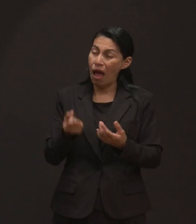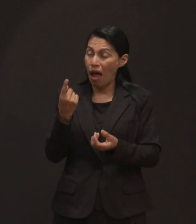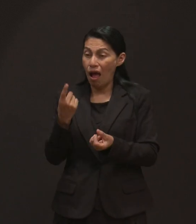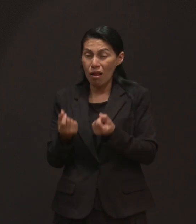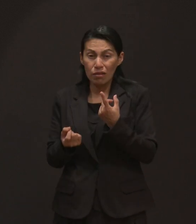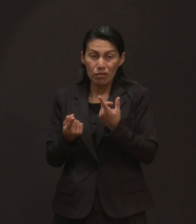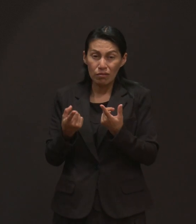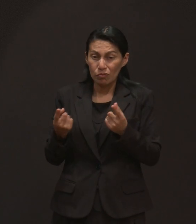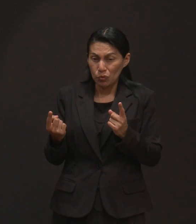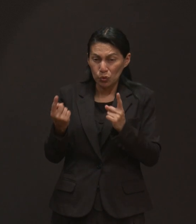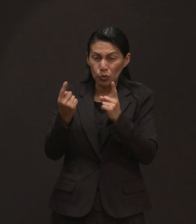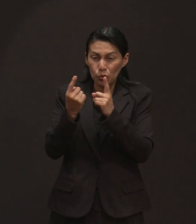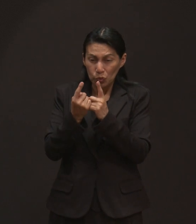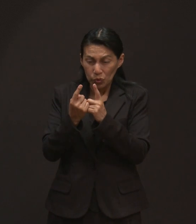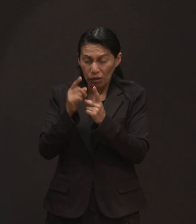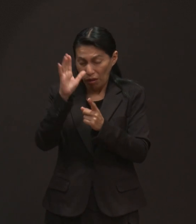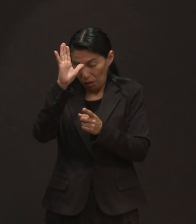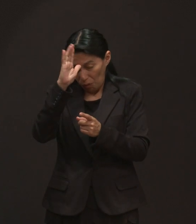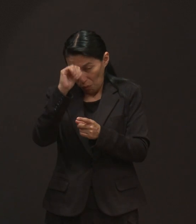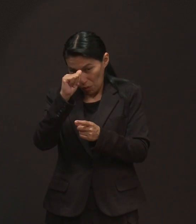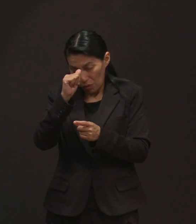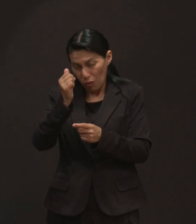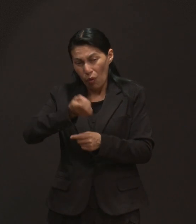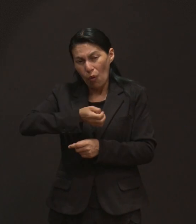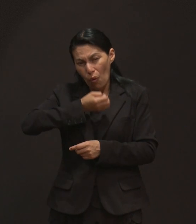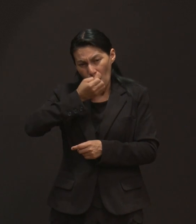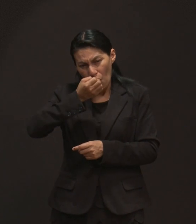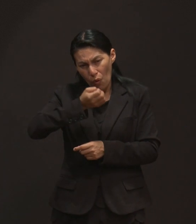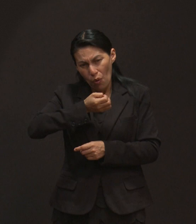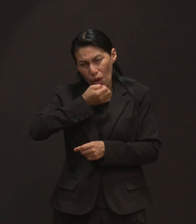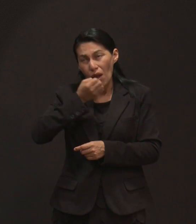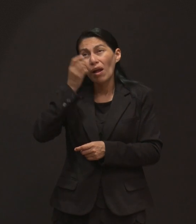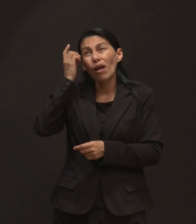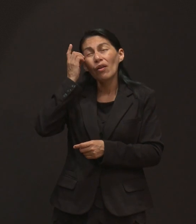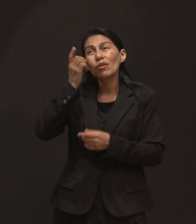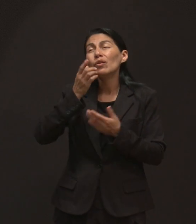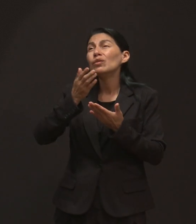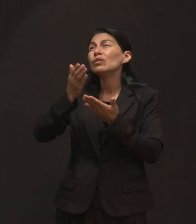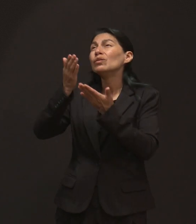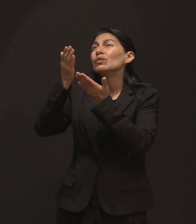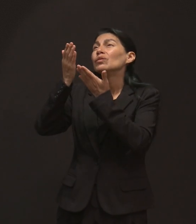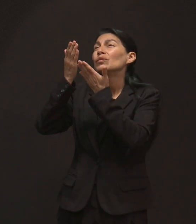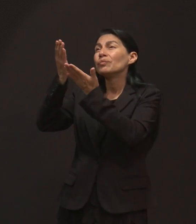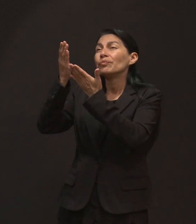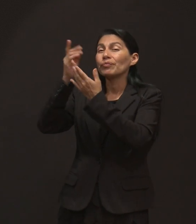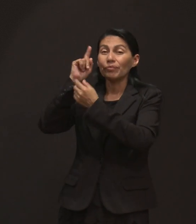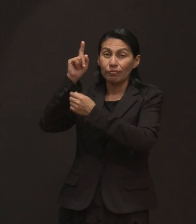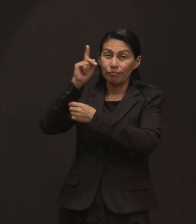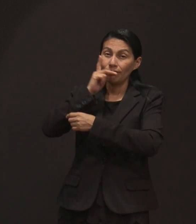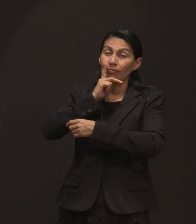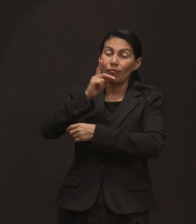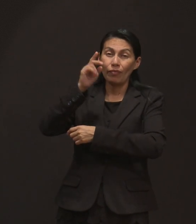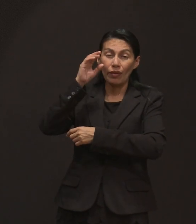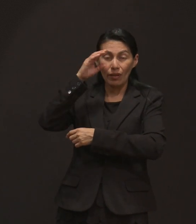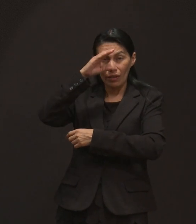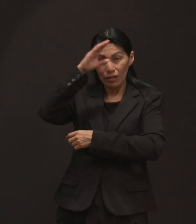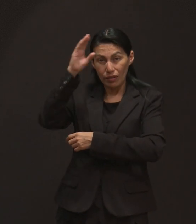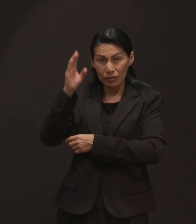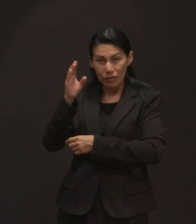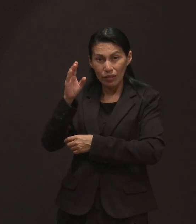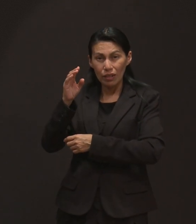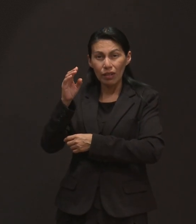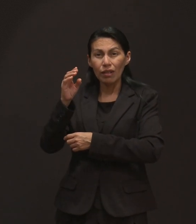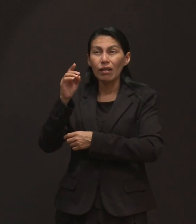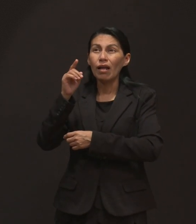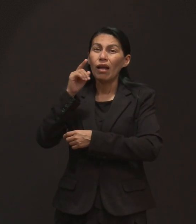Una amiga, alguien que pueda, digamos, ponerse de acuerdo para orar al Padre Celestial, y el Padre